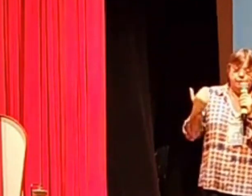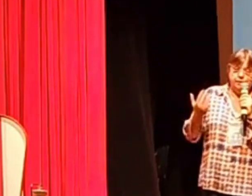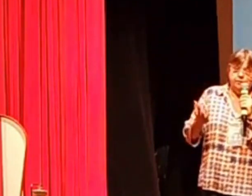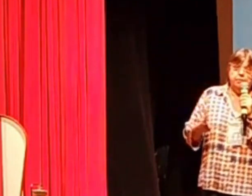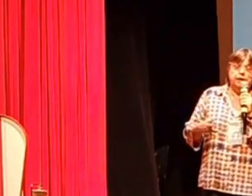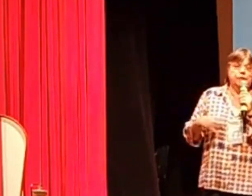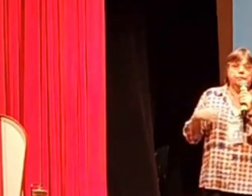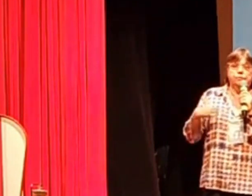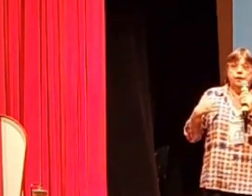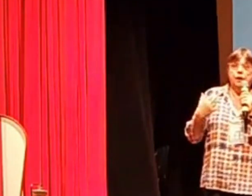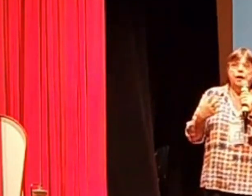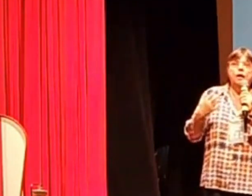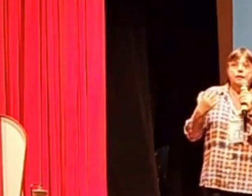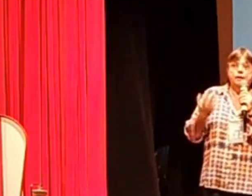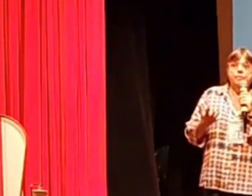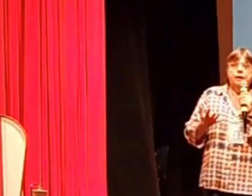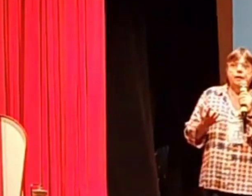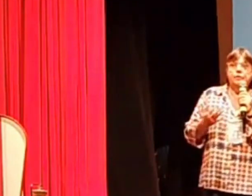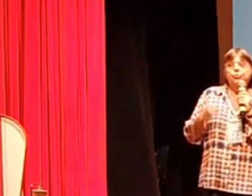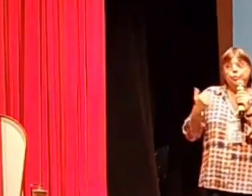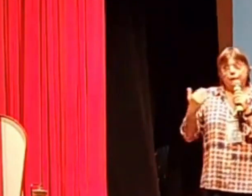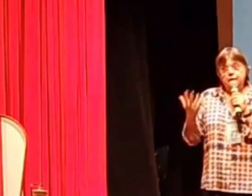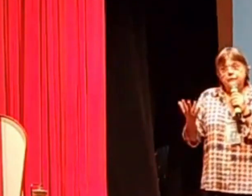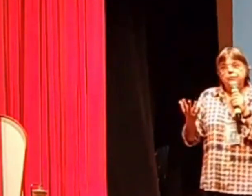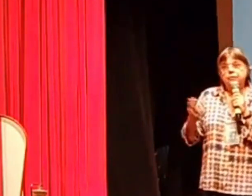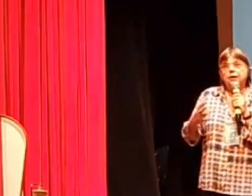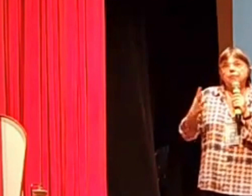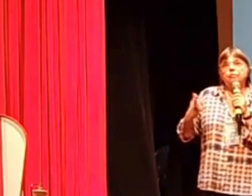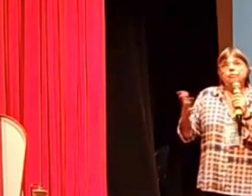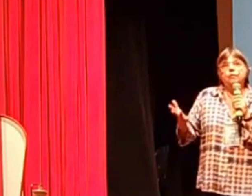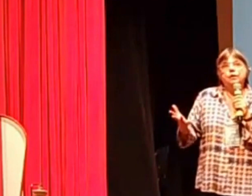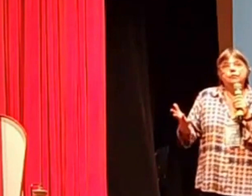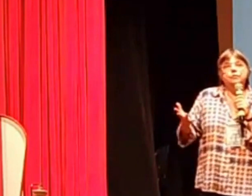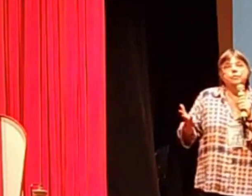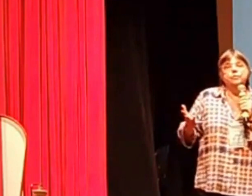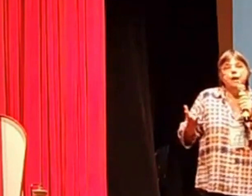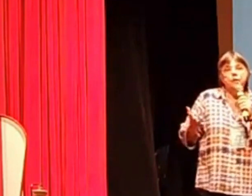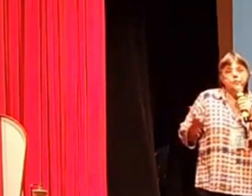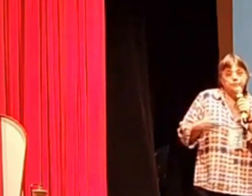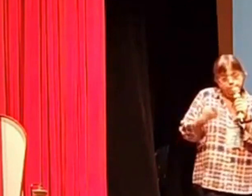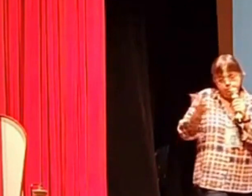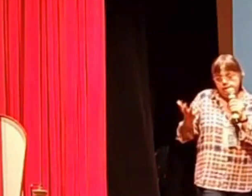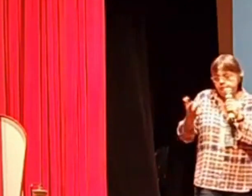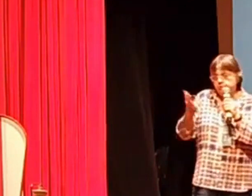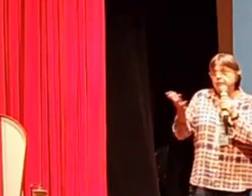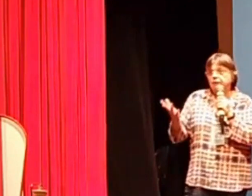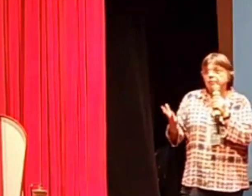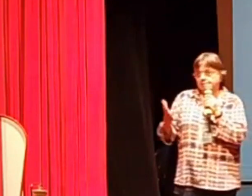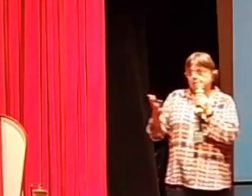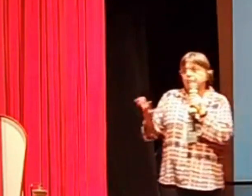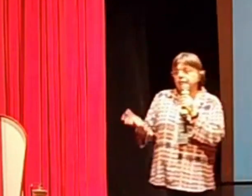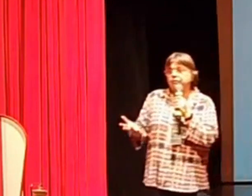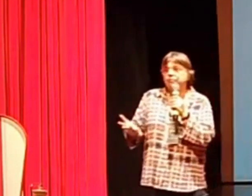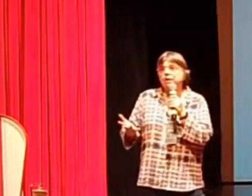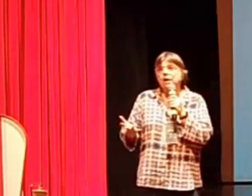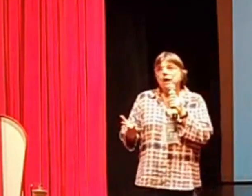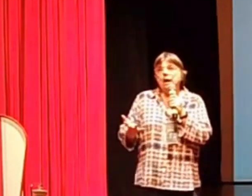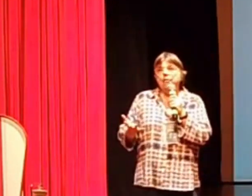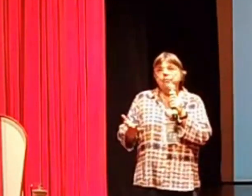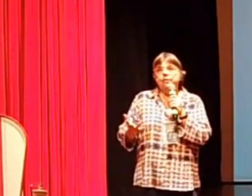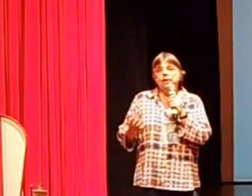do desconhecimento, né, também o do risco, né, o risco muito alto não, mas é um